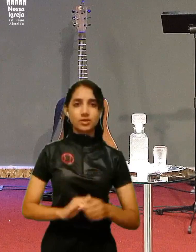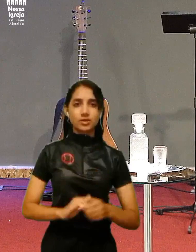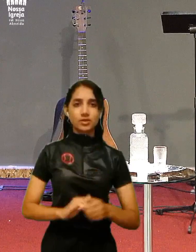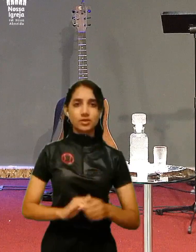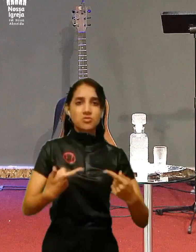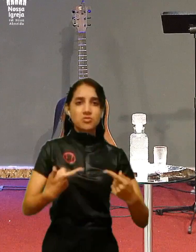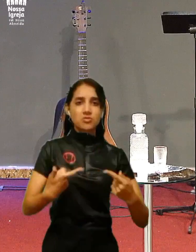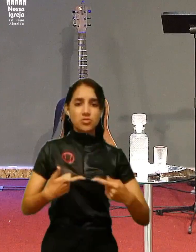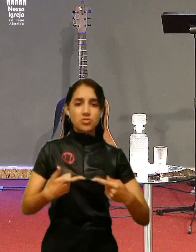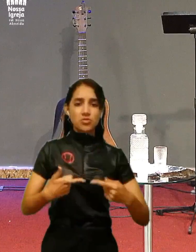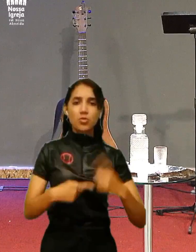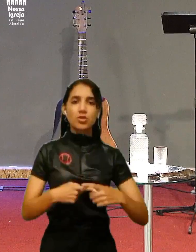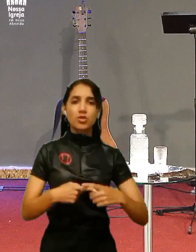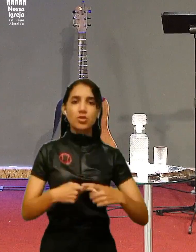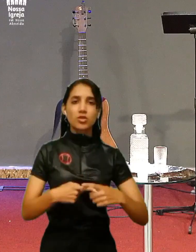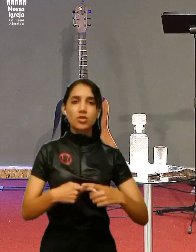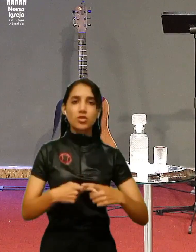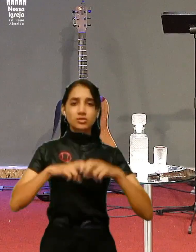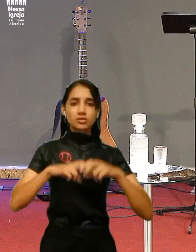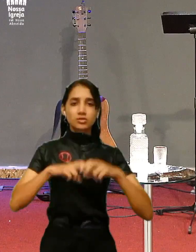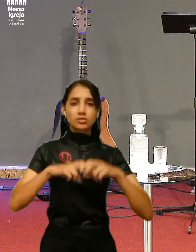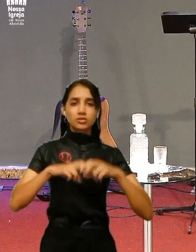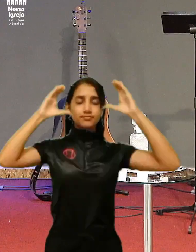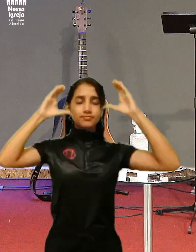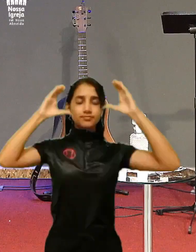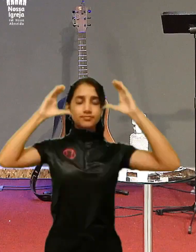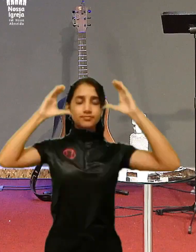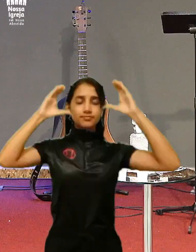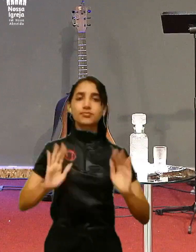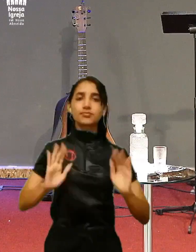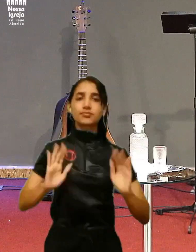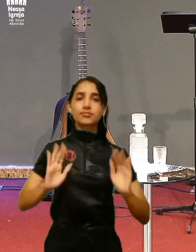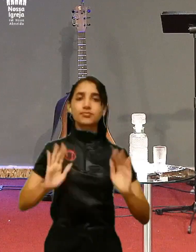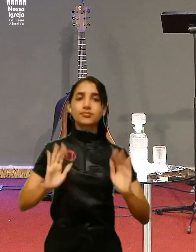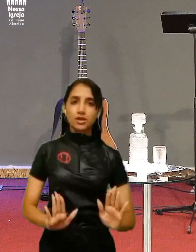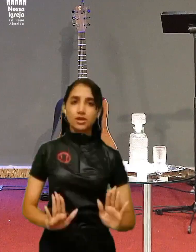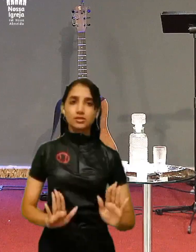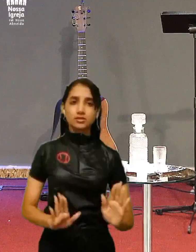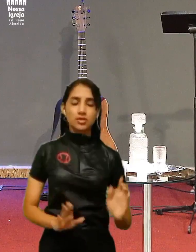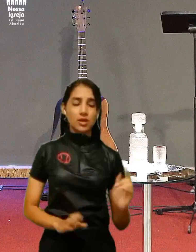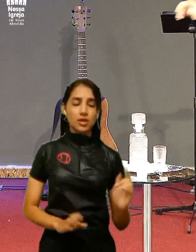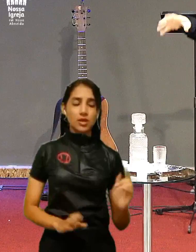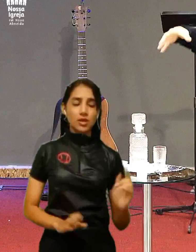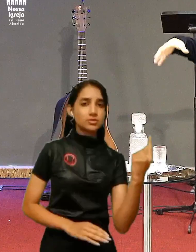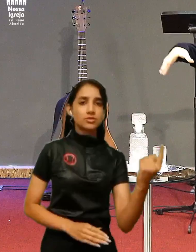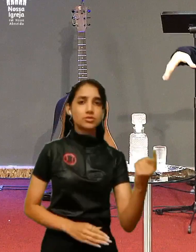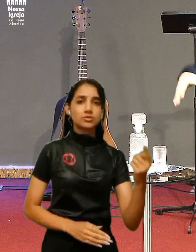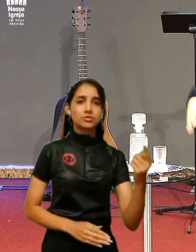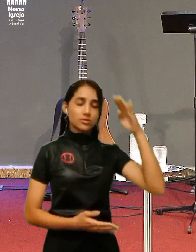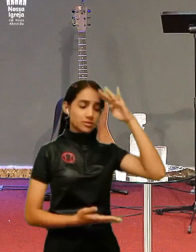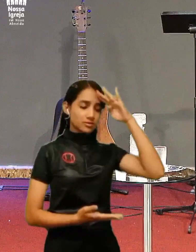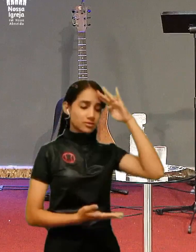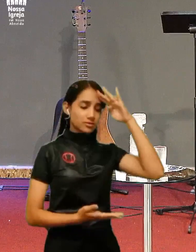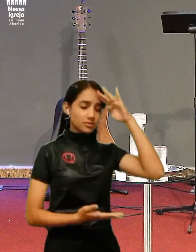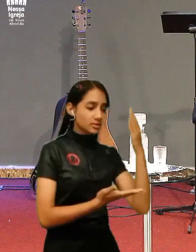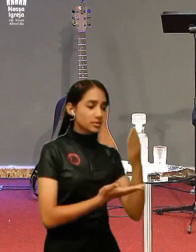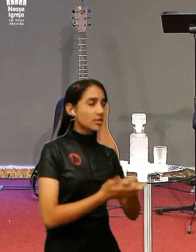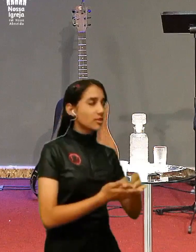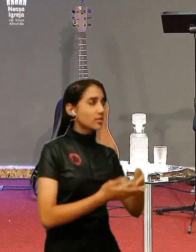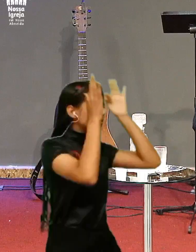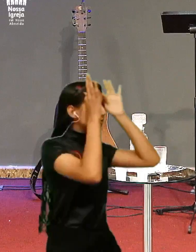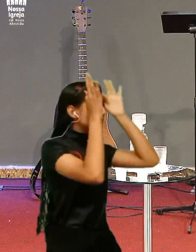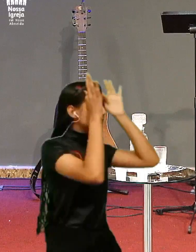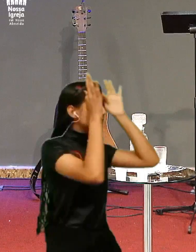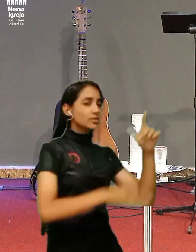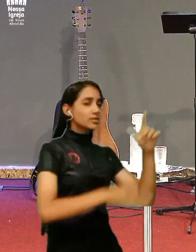costume. Mas existia um remanescente fiel. Zinzendorf, junto com a sua equipe, orando